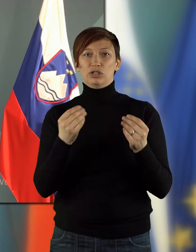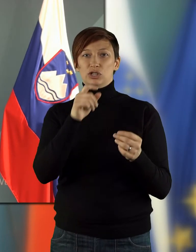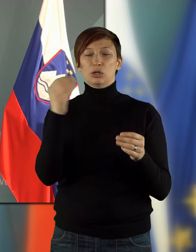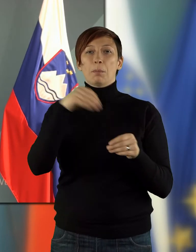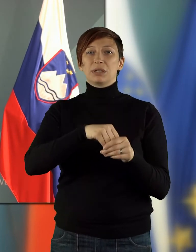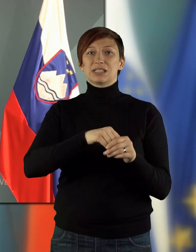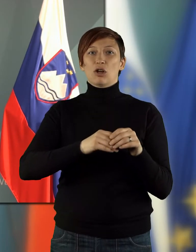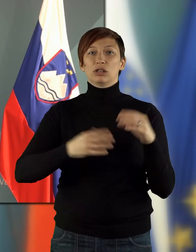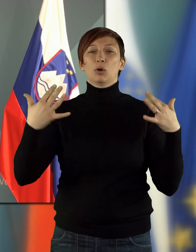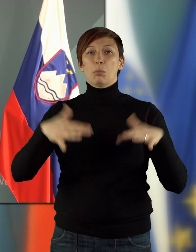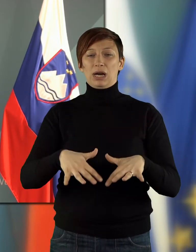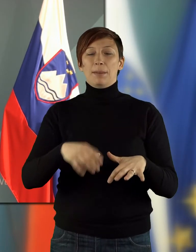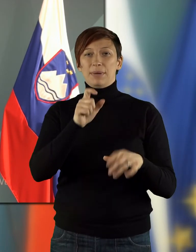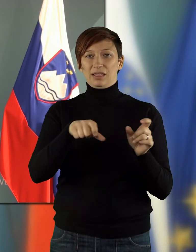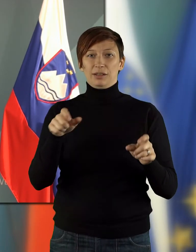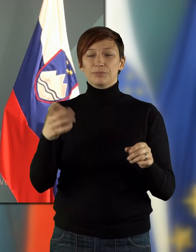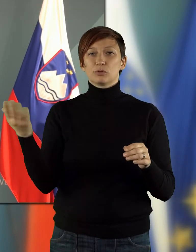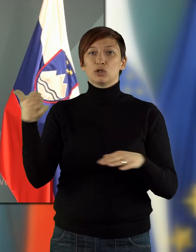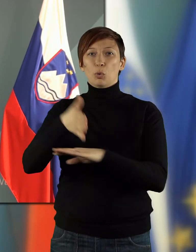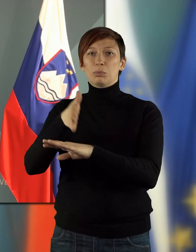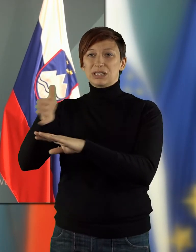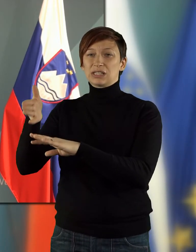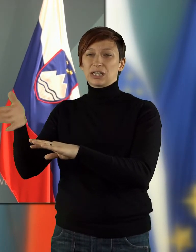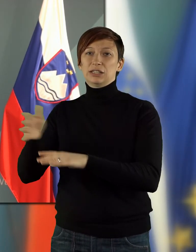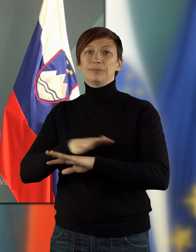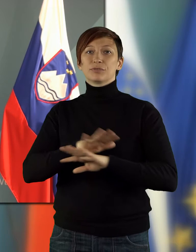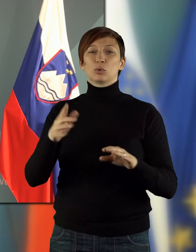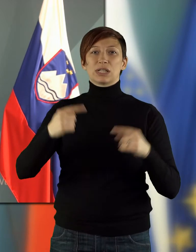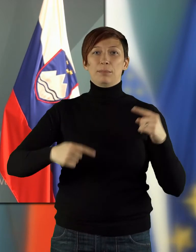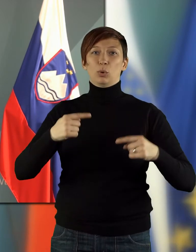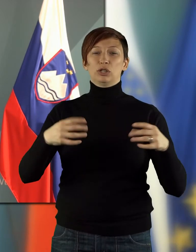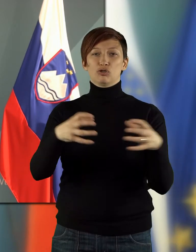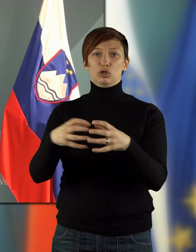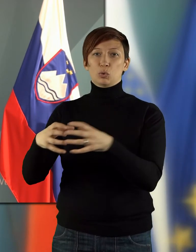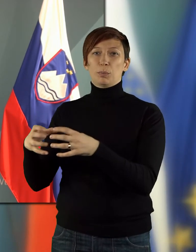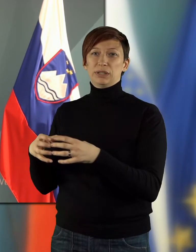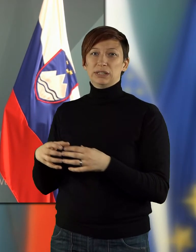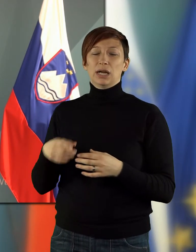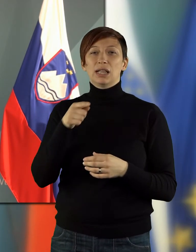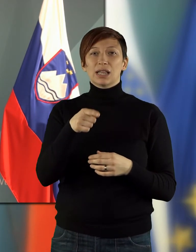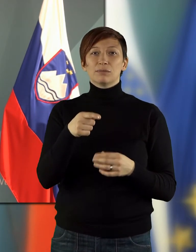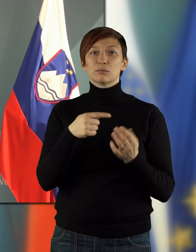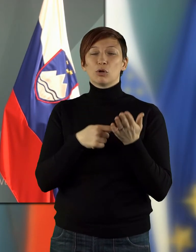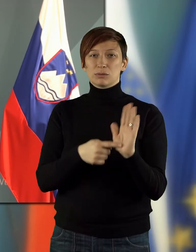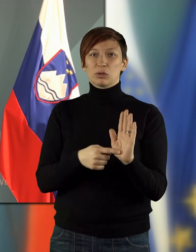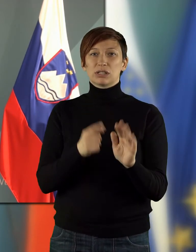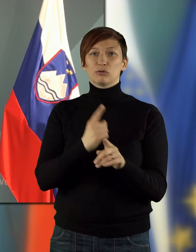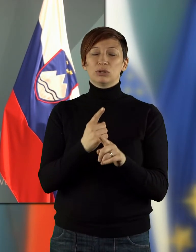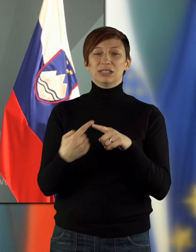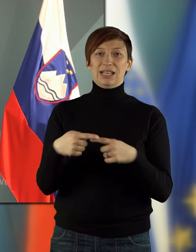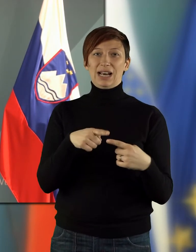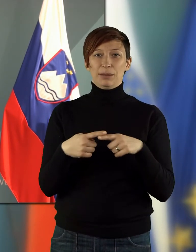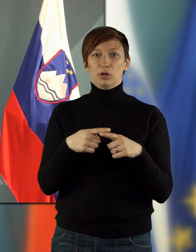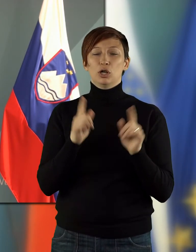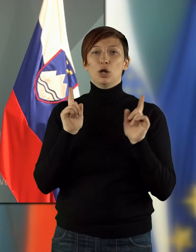dvotretinsko večino prisotnih v parlamentu, smo šli obiskati vse politične skupine. In tam smo izpostavili